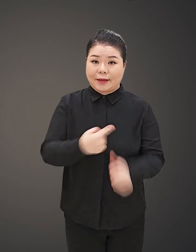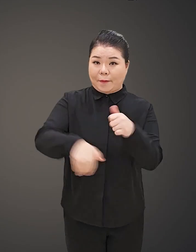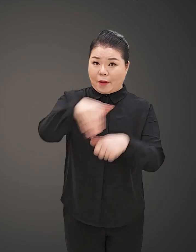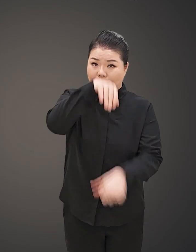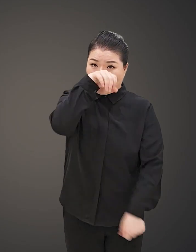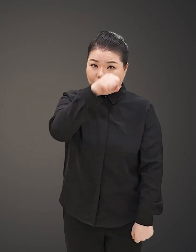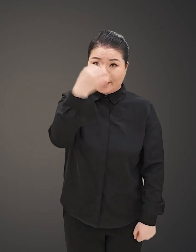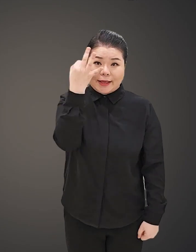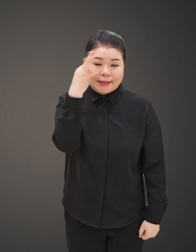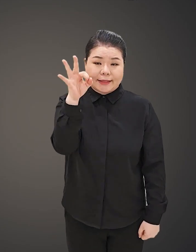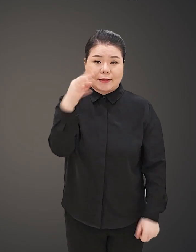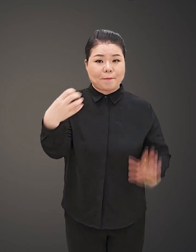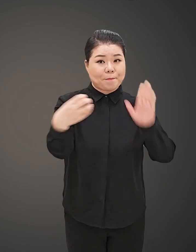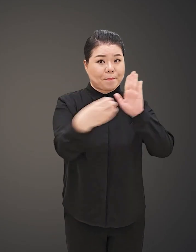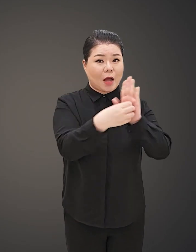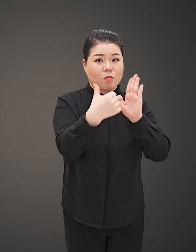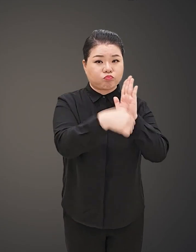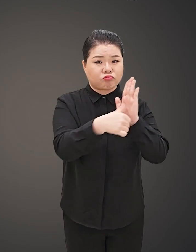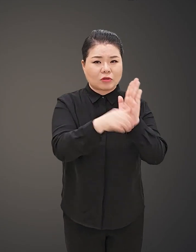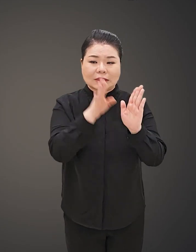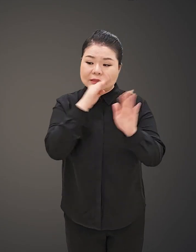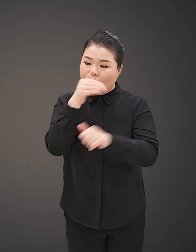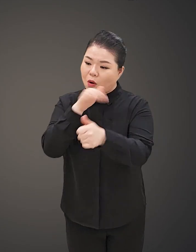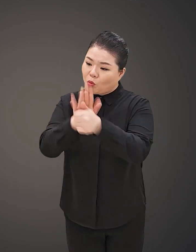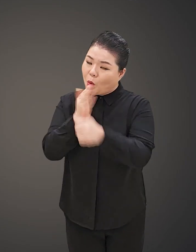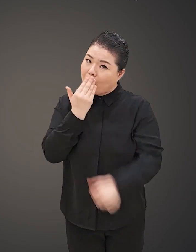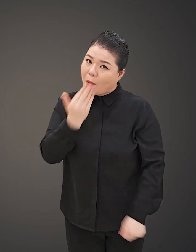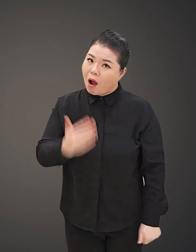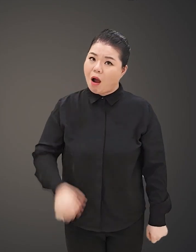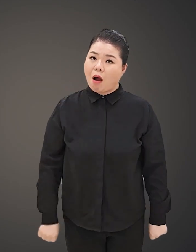인증 제품이 정말 환경에 도움이 될까요?